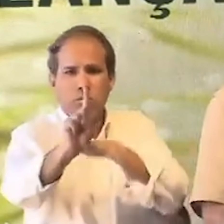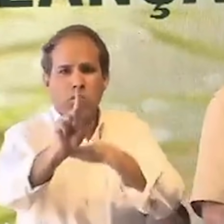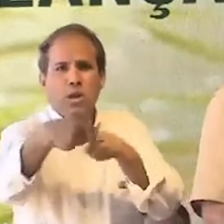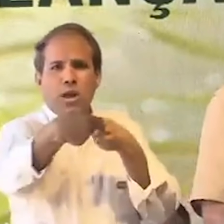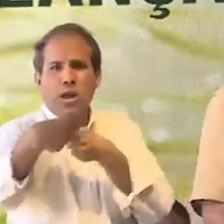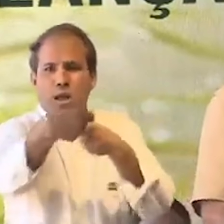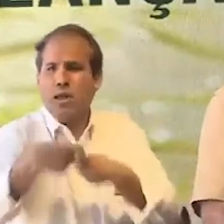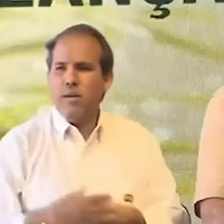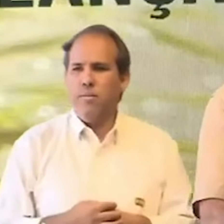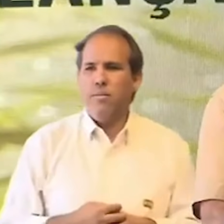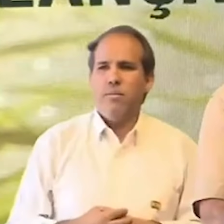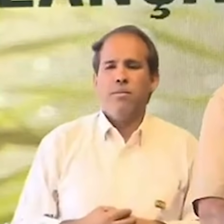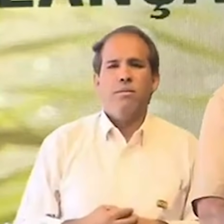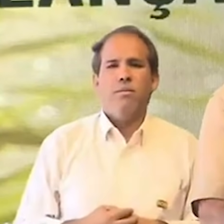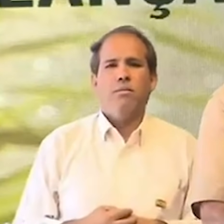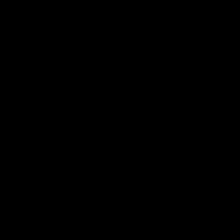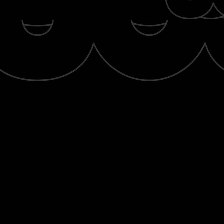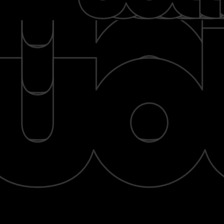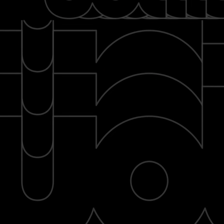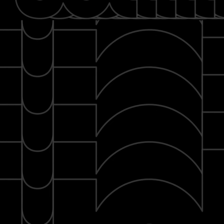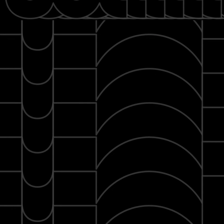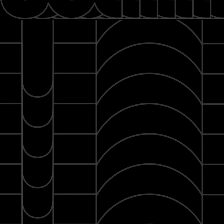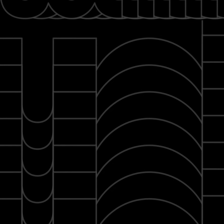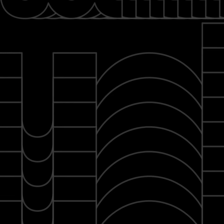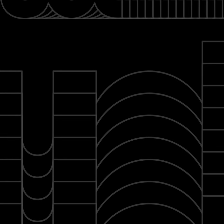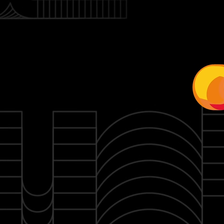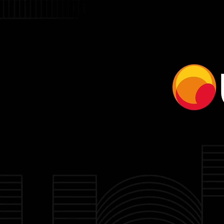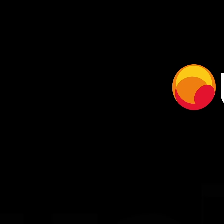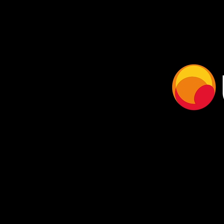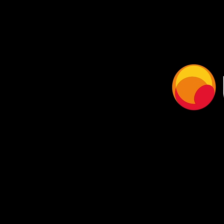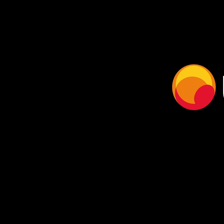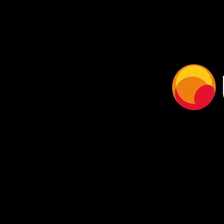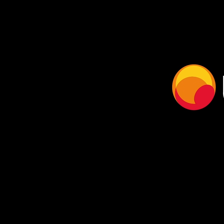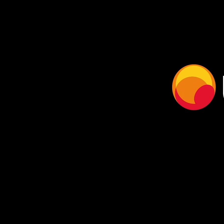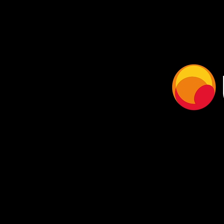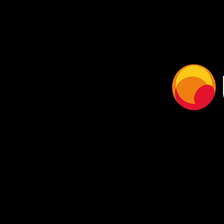Nada me abala. Uau.